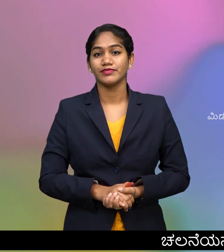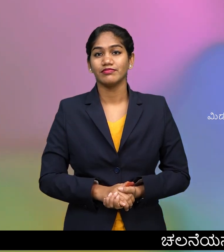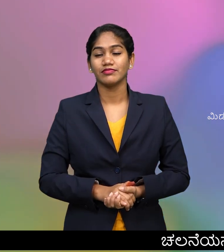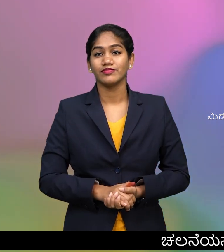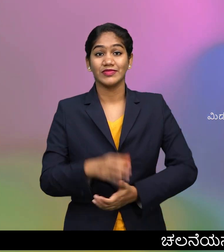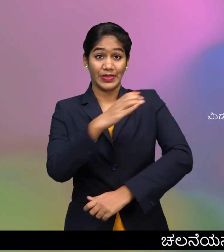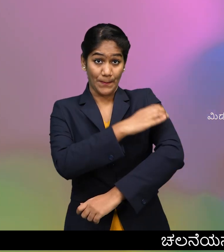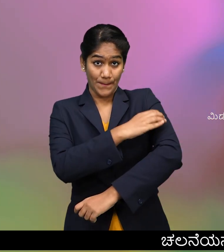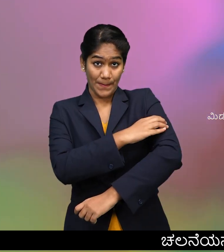ಚಲನೆಯನ್ನು ನಿಯಂತ್ರಿಸುತ್ತದೆ